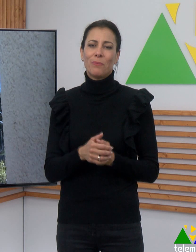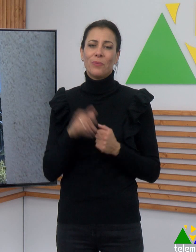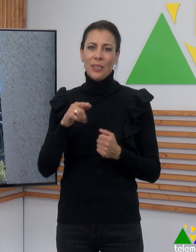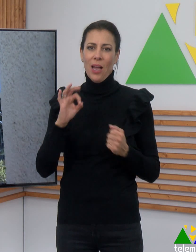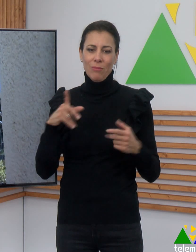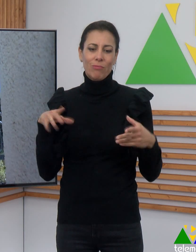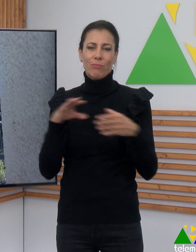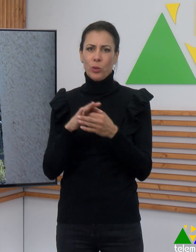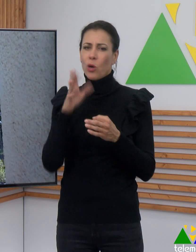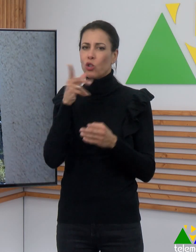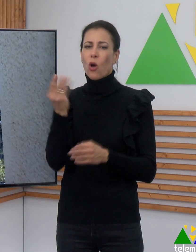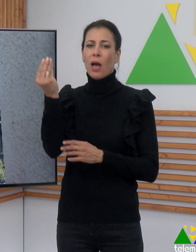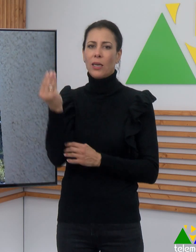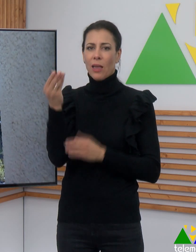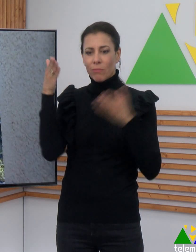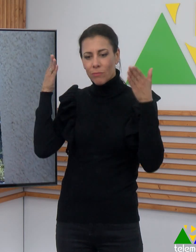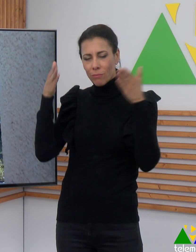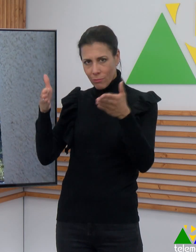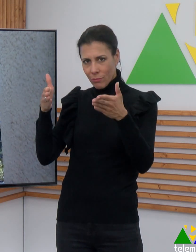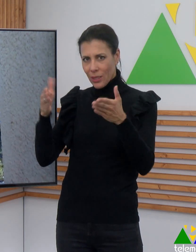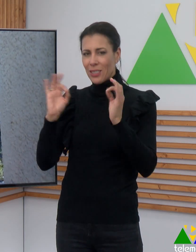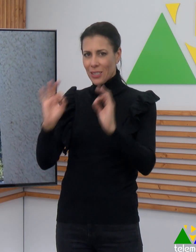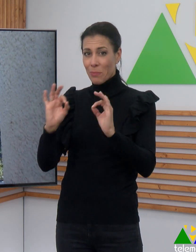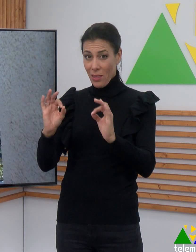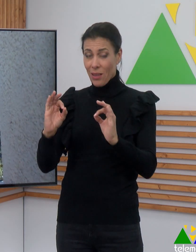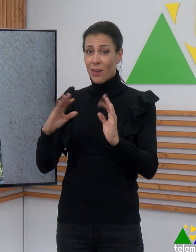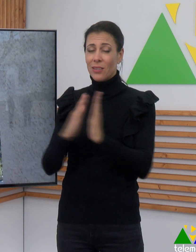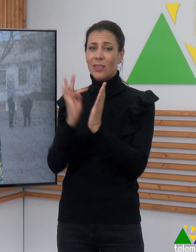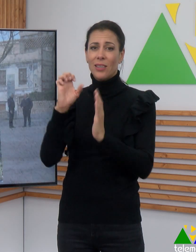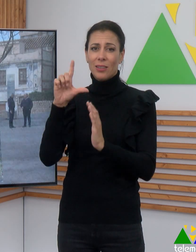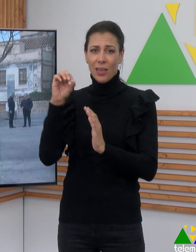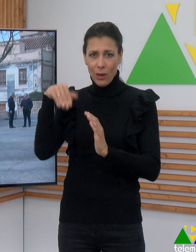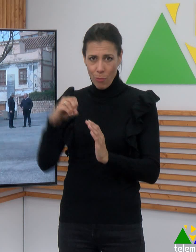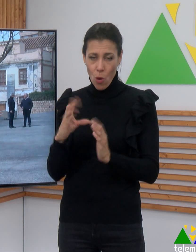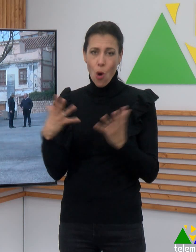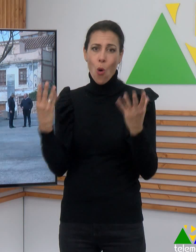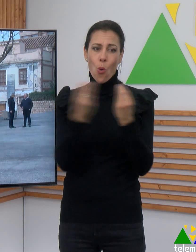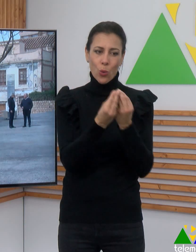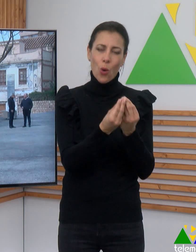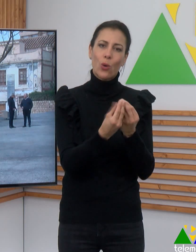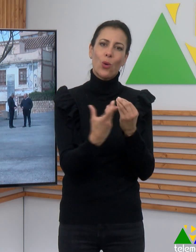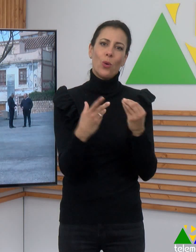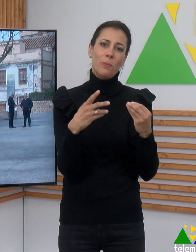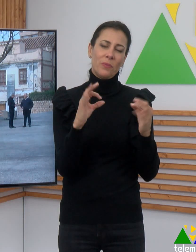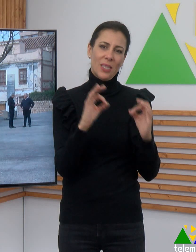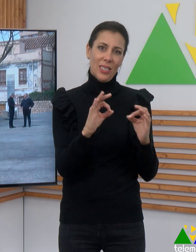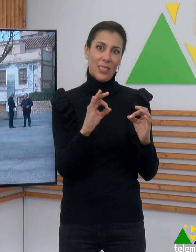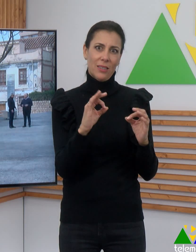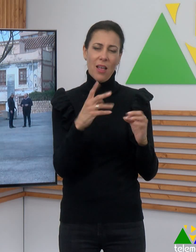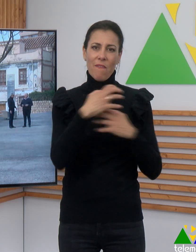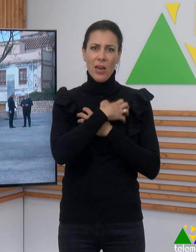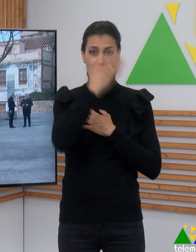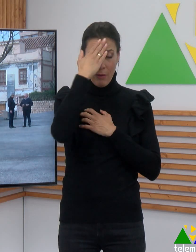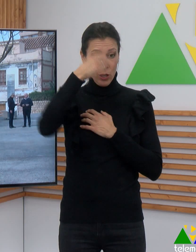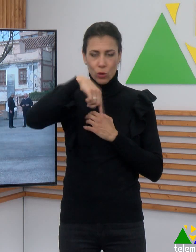tenían un altar dedicado a San Telmo junto con la Virgen de la Cabeza. Es decir, es un culto que en Motril conoce muy poca